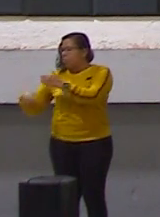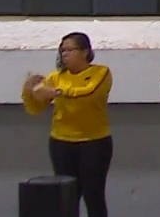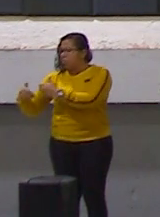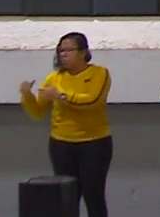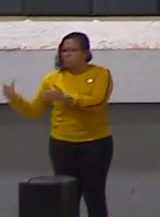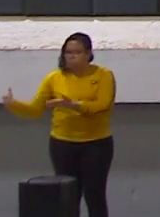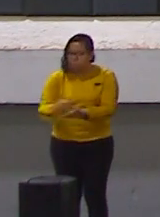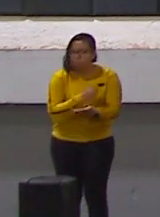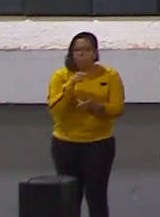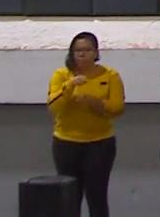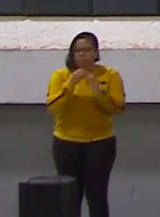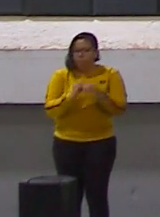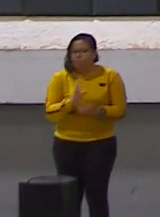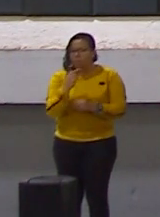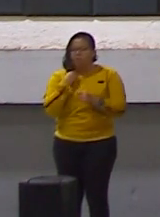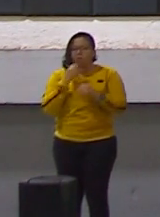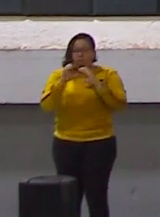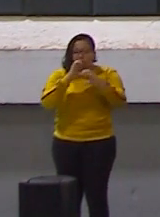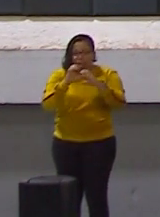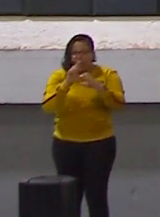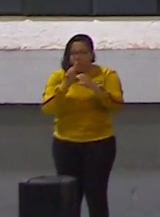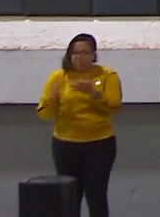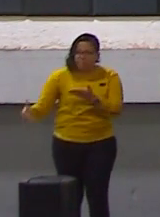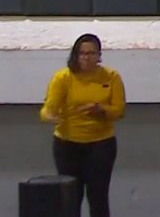lenguajes formas de comunicación